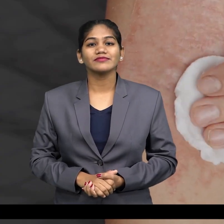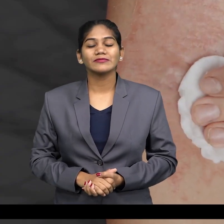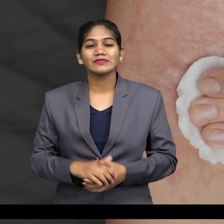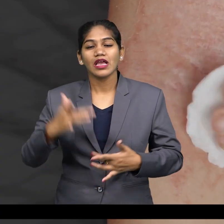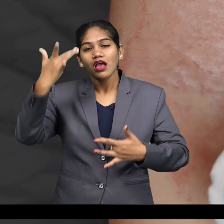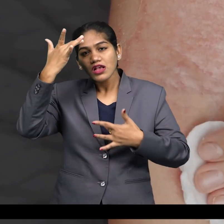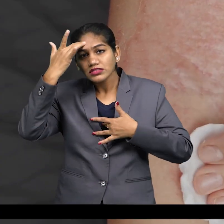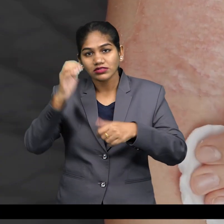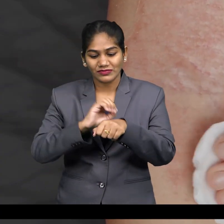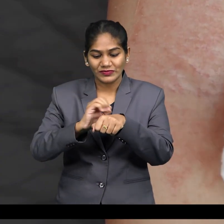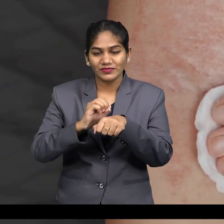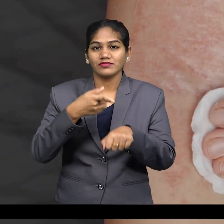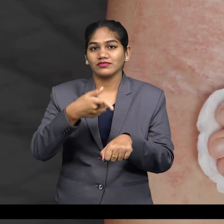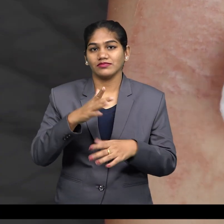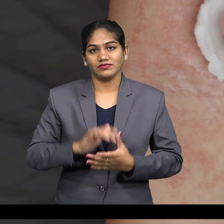ஒவ்வாமை.